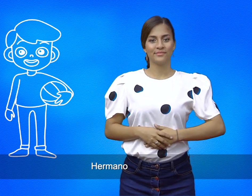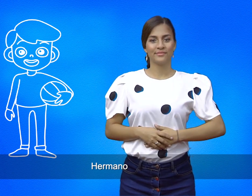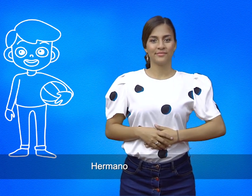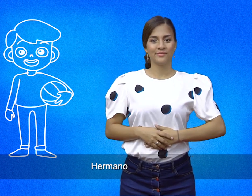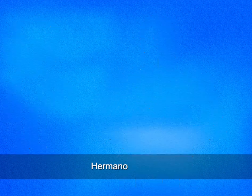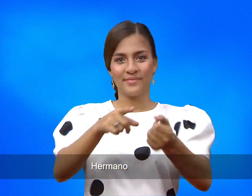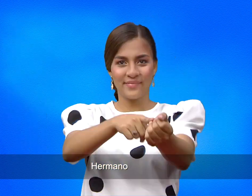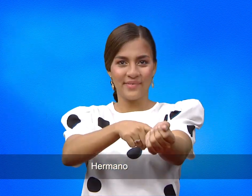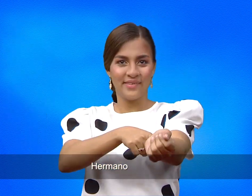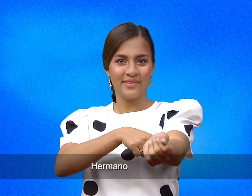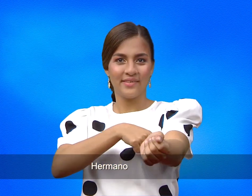Hermano.